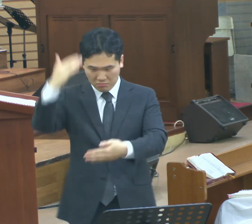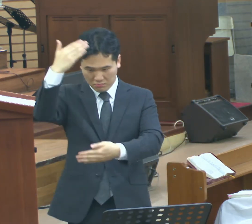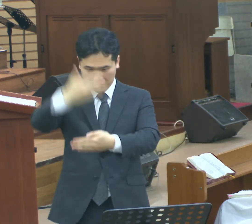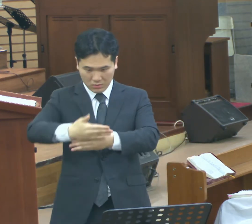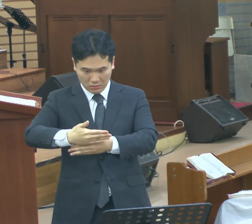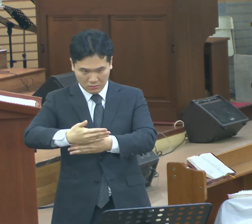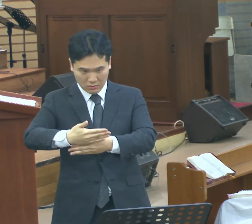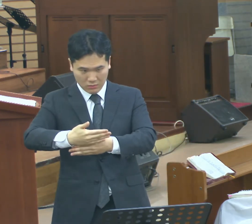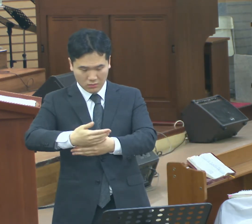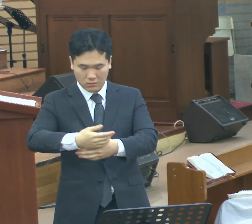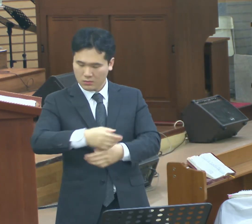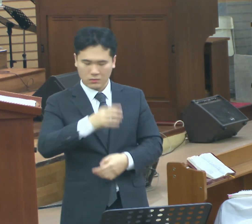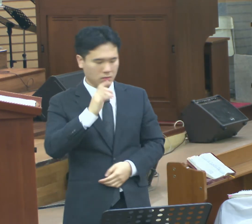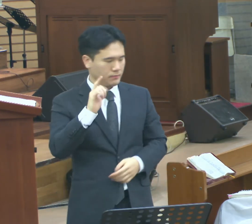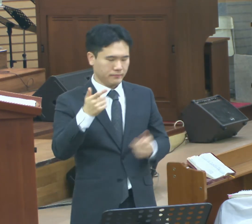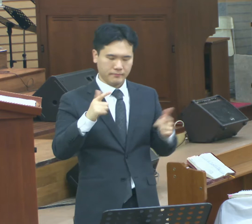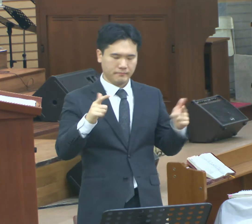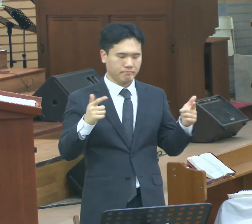그렇게만 보지 마세요.